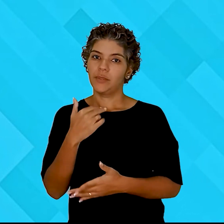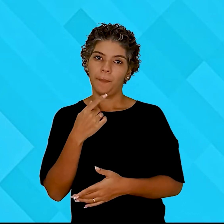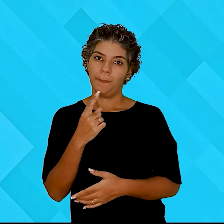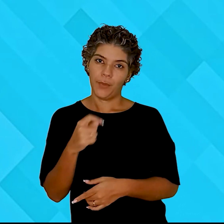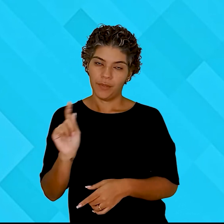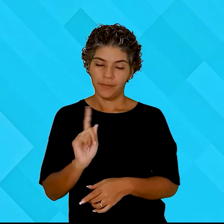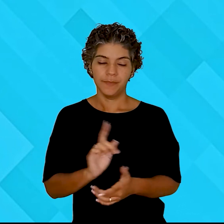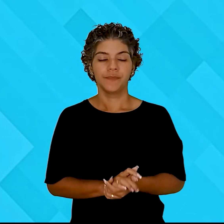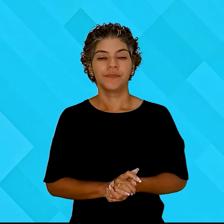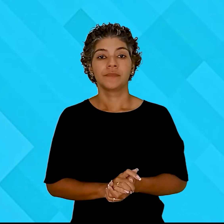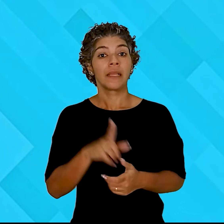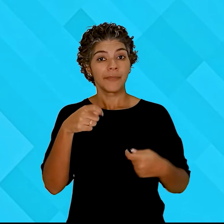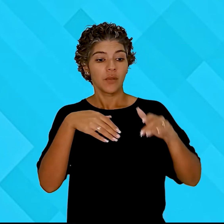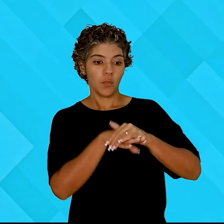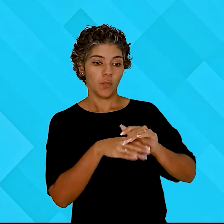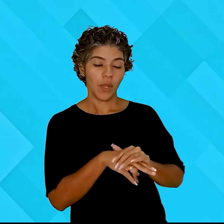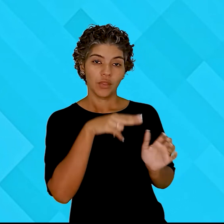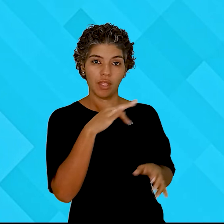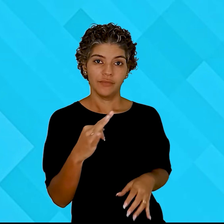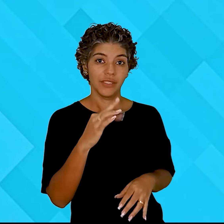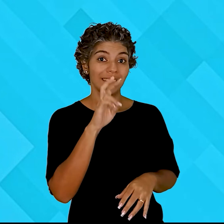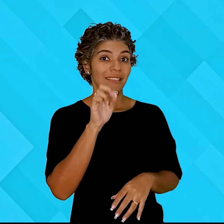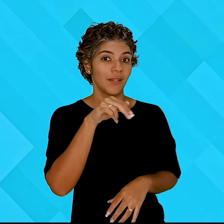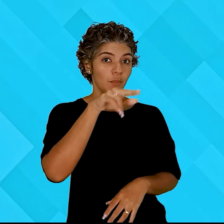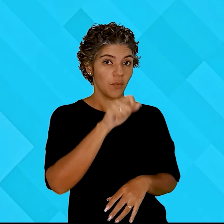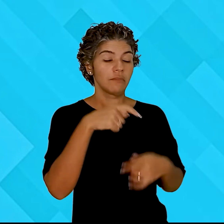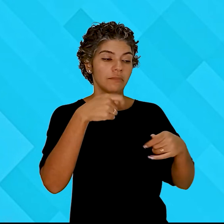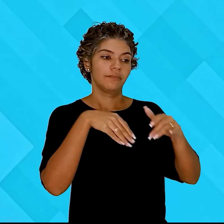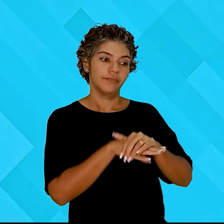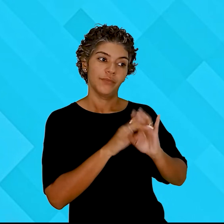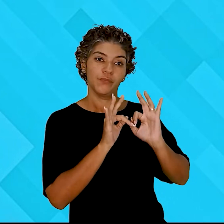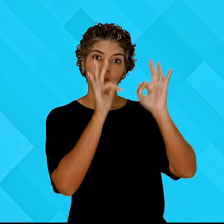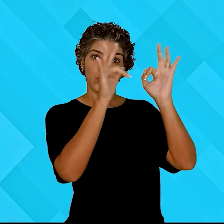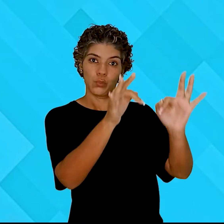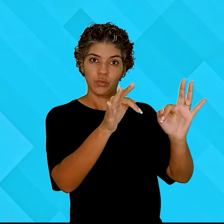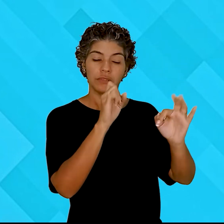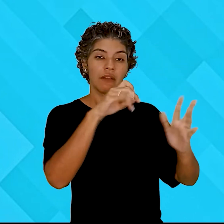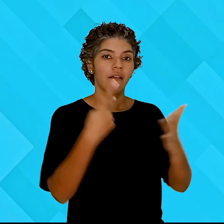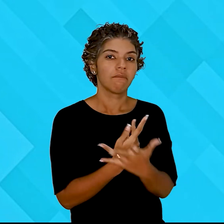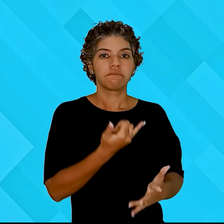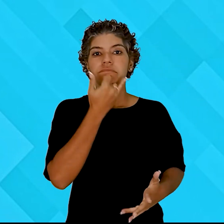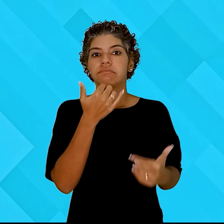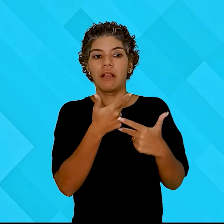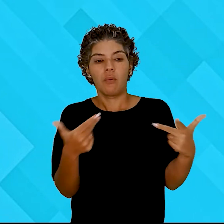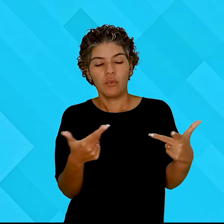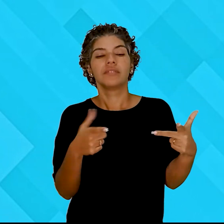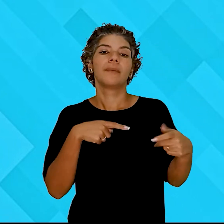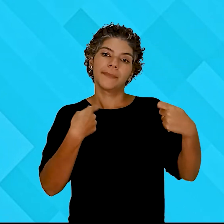para o futuro. Caso algo aconteça, eu tenho que ter essas notas organizadas, esses